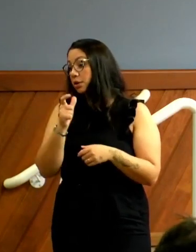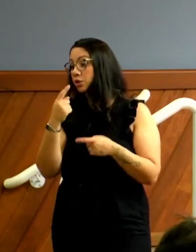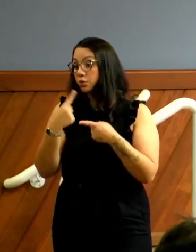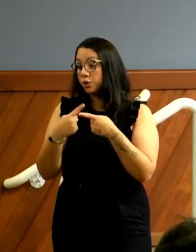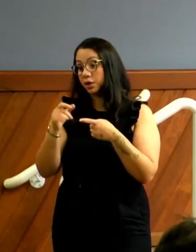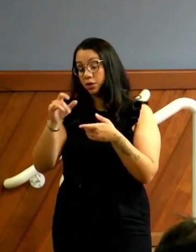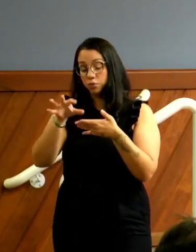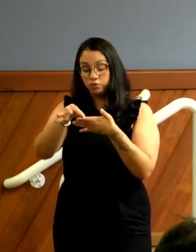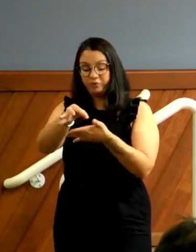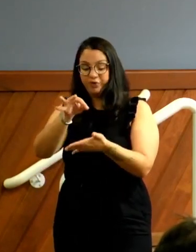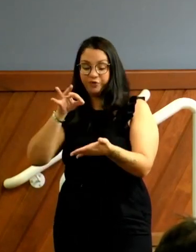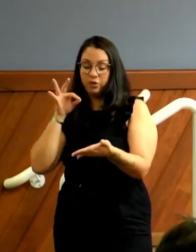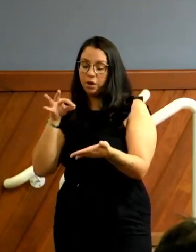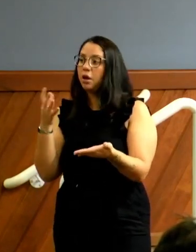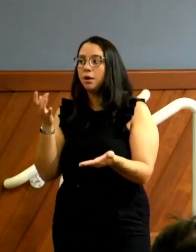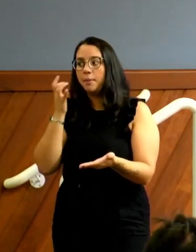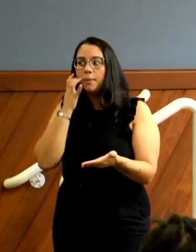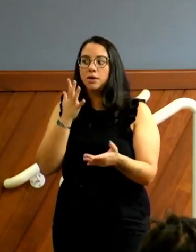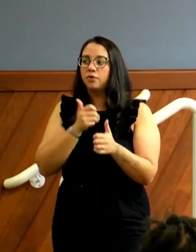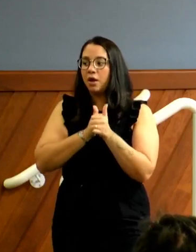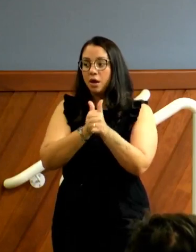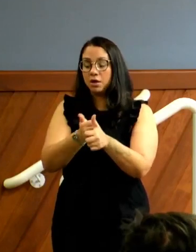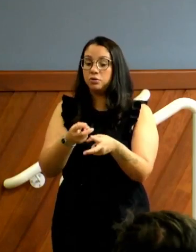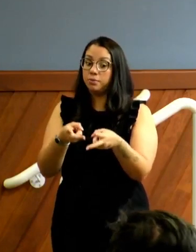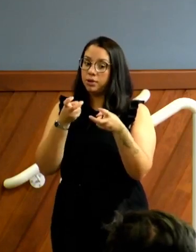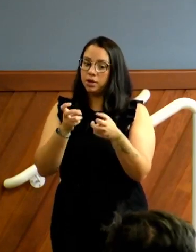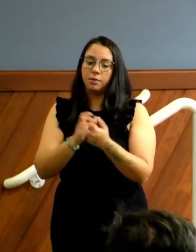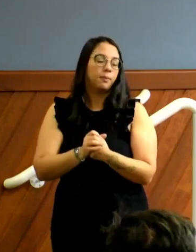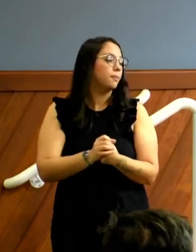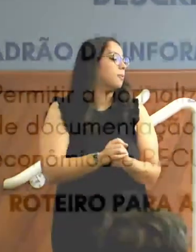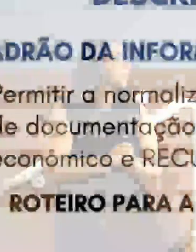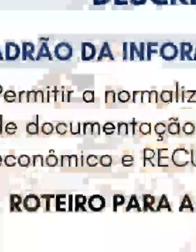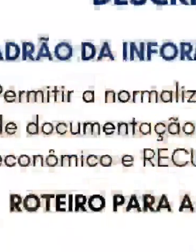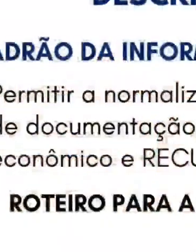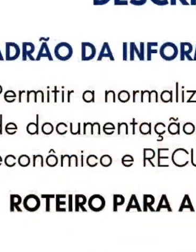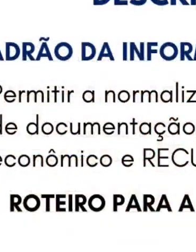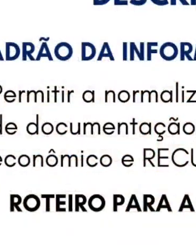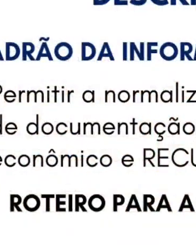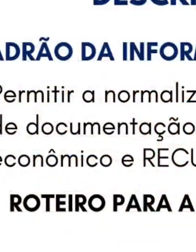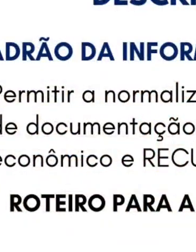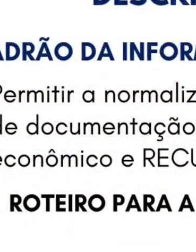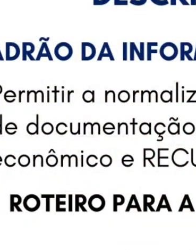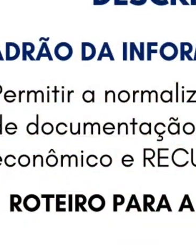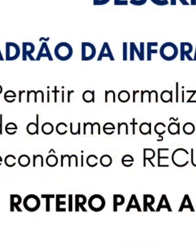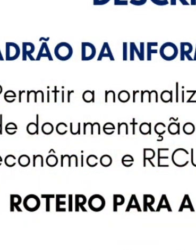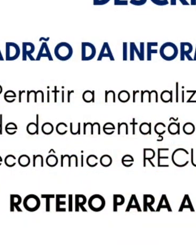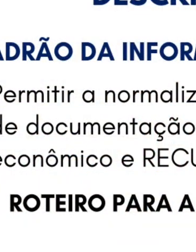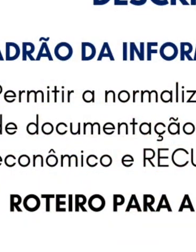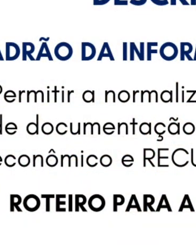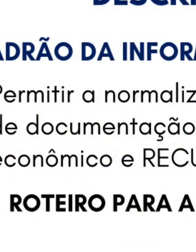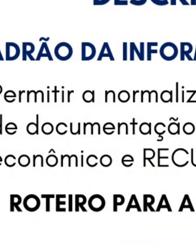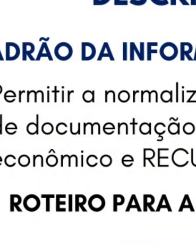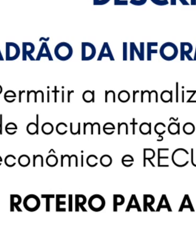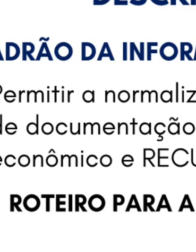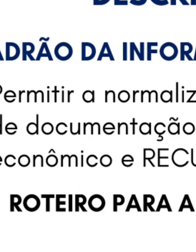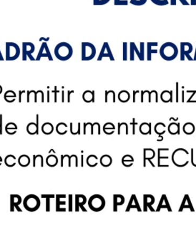folha, eventualmente, né? É mais fácil acompanhar. E aí, ter padrão de informação. Por que padrão de informação? Porque isso